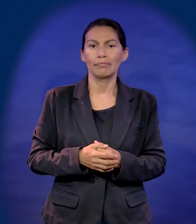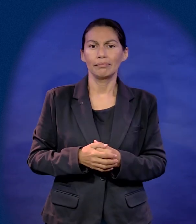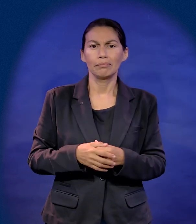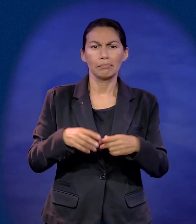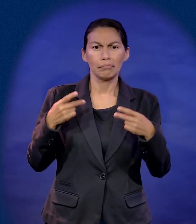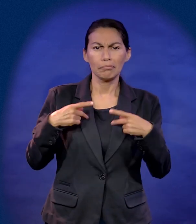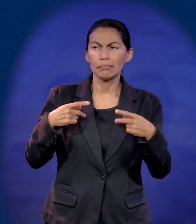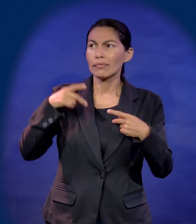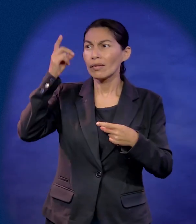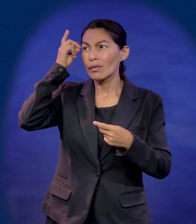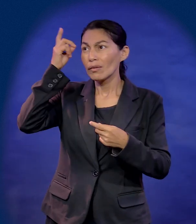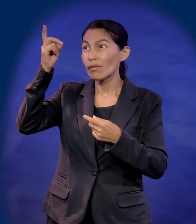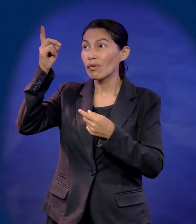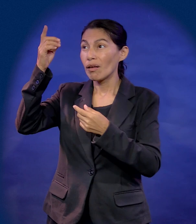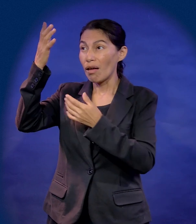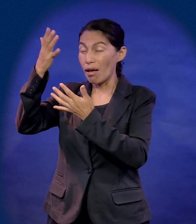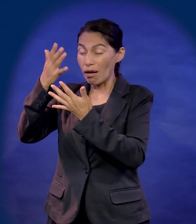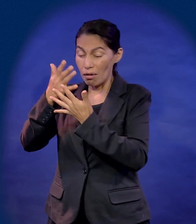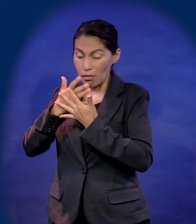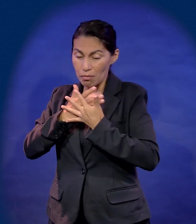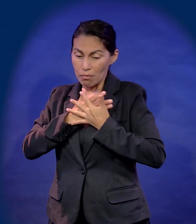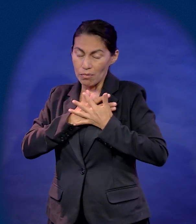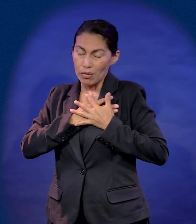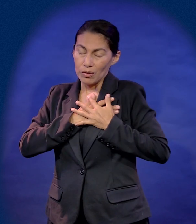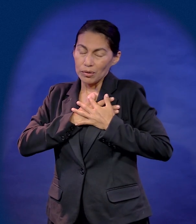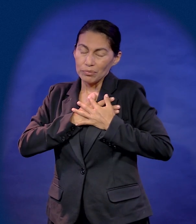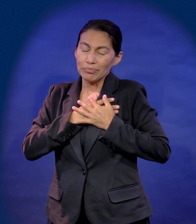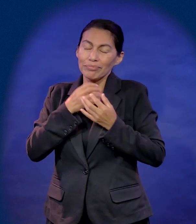Los que son movidos por amor verdadero miran con